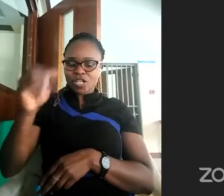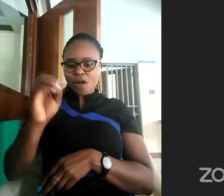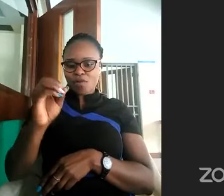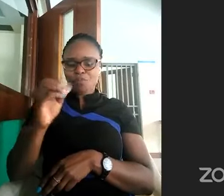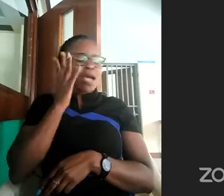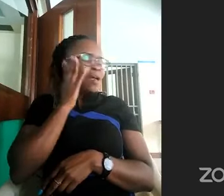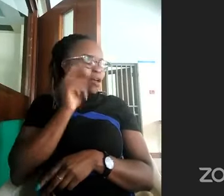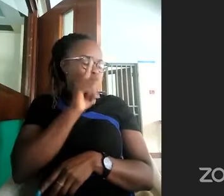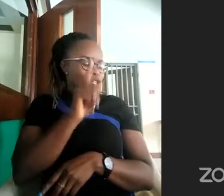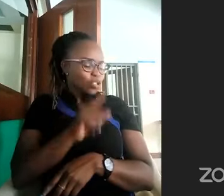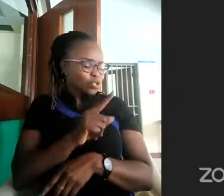hospital?